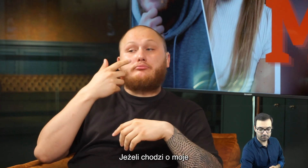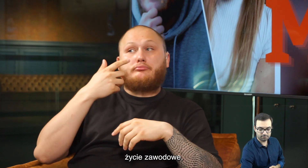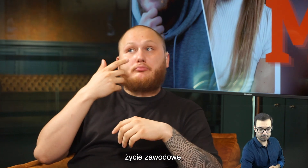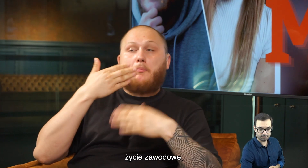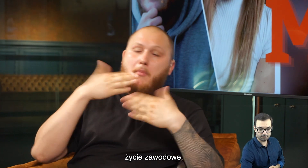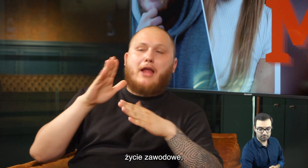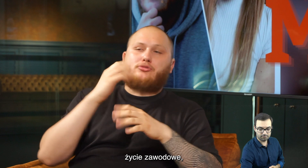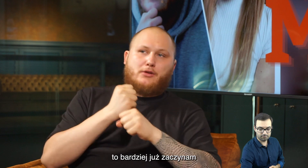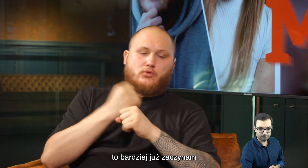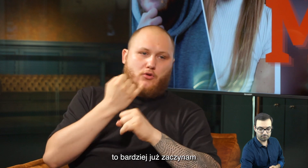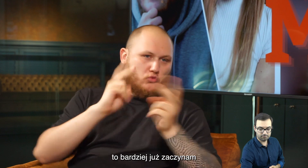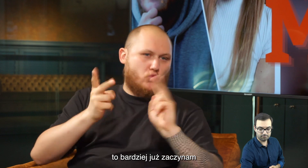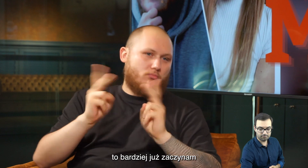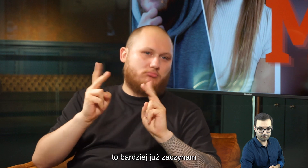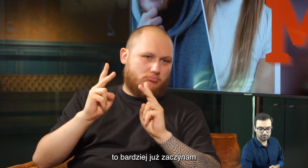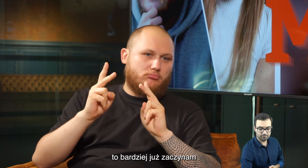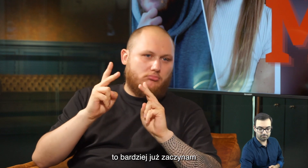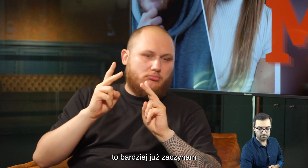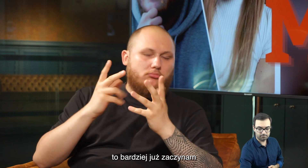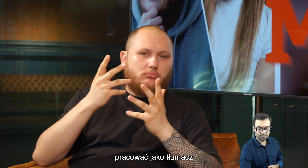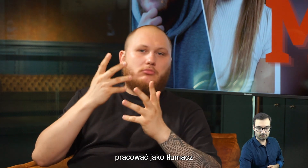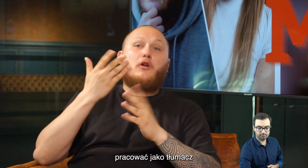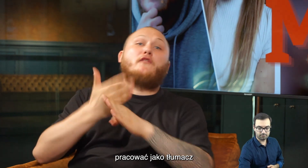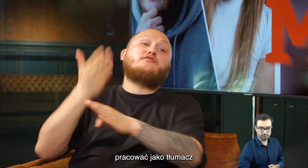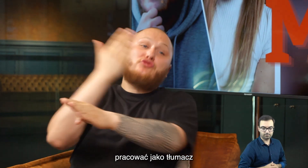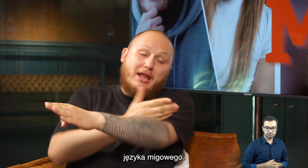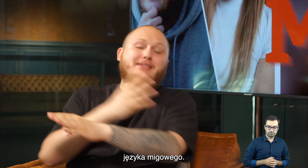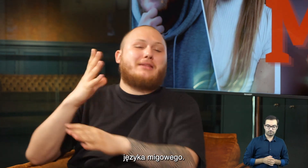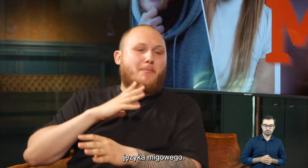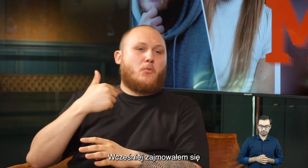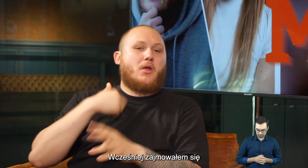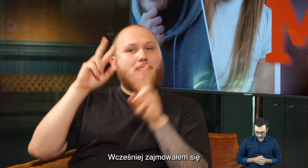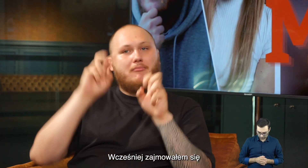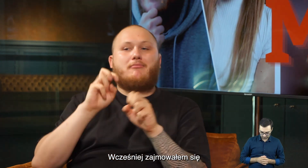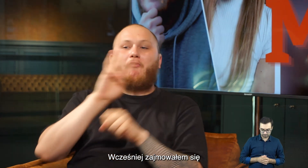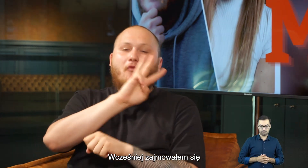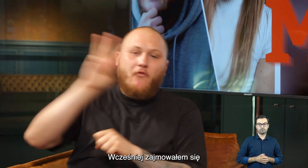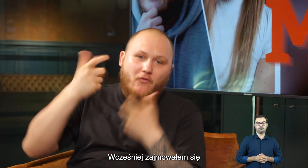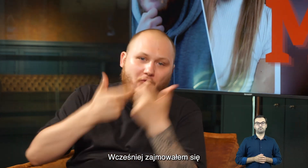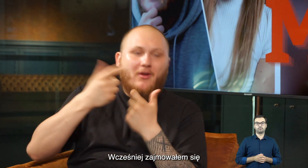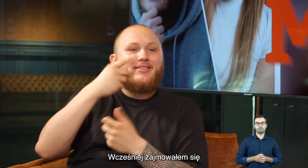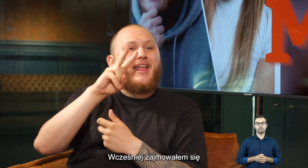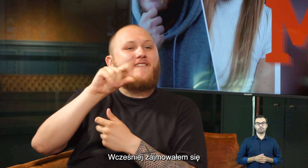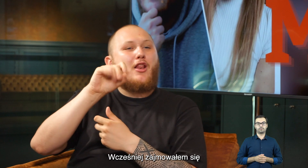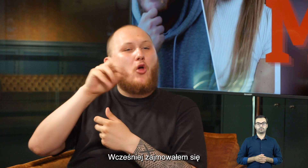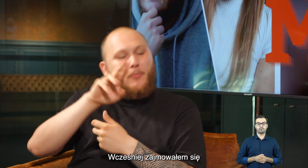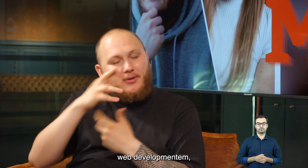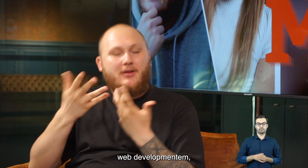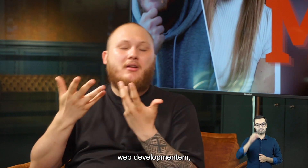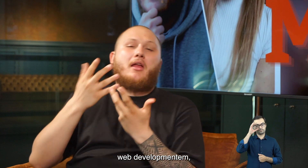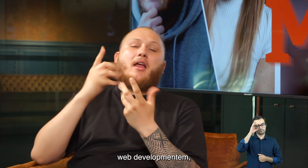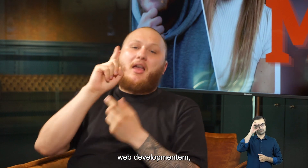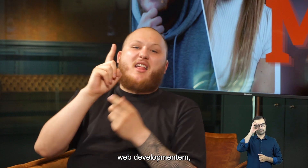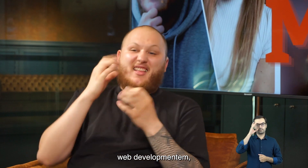Jeżeli chodzi o moje życie zawodowe, to bardziej już zaczynam pracować jako tłumacz języka migowego. Wcześniej zajmowałem się